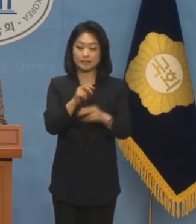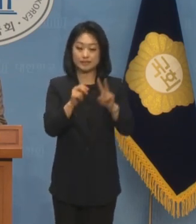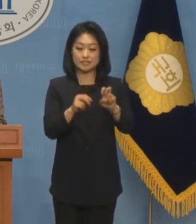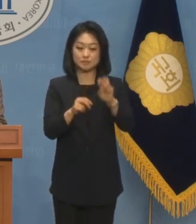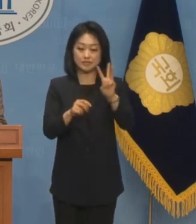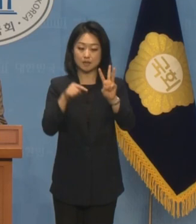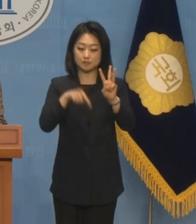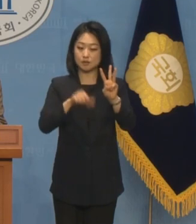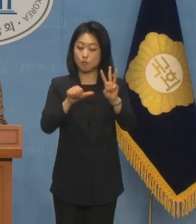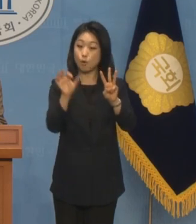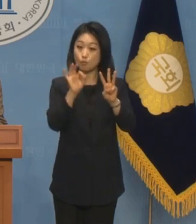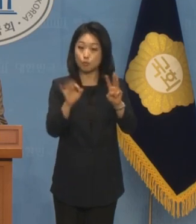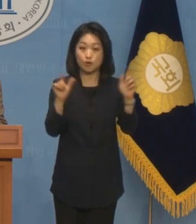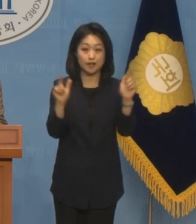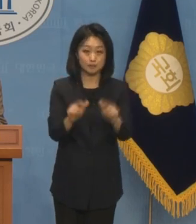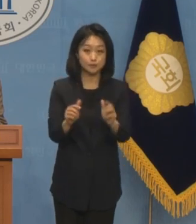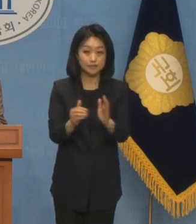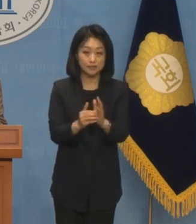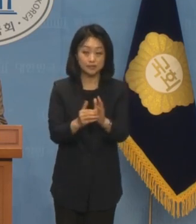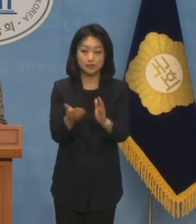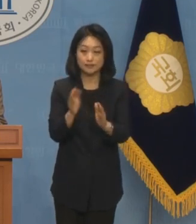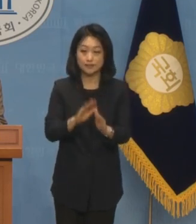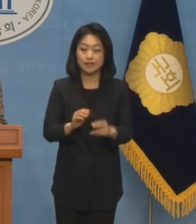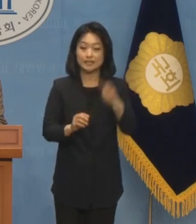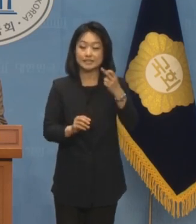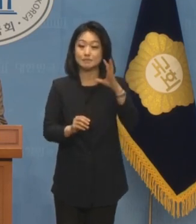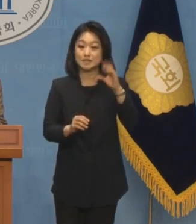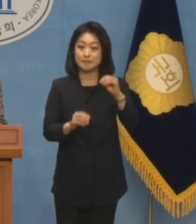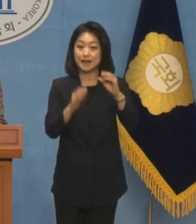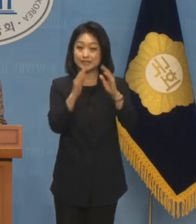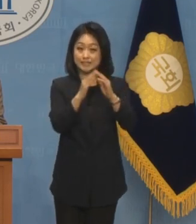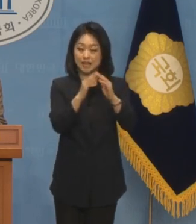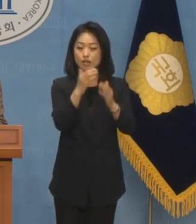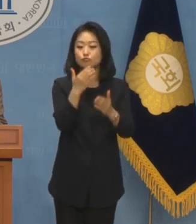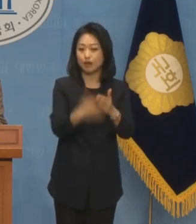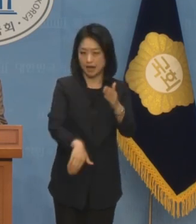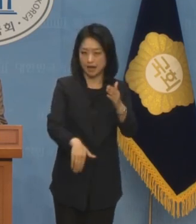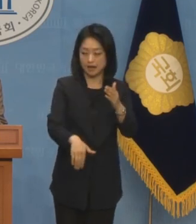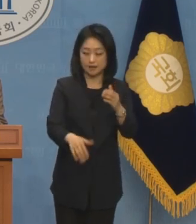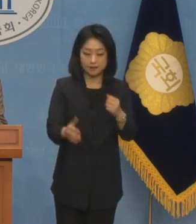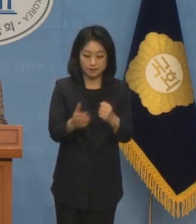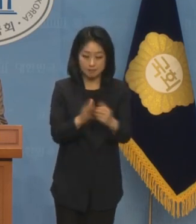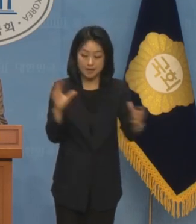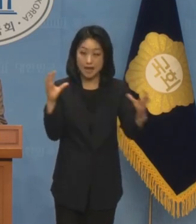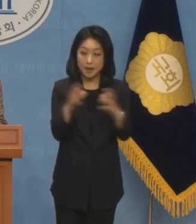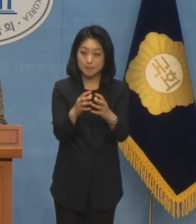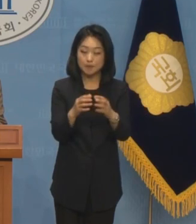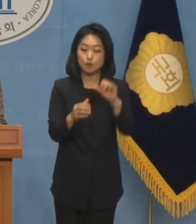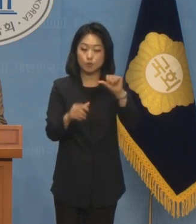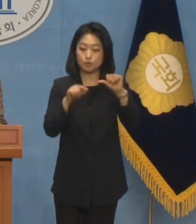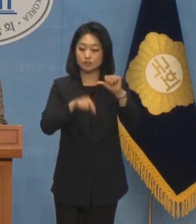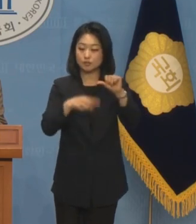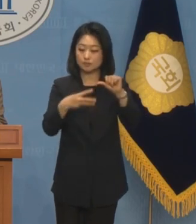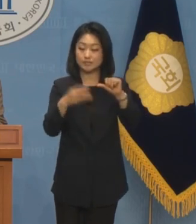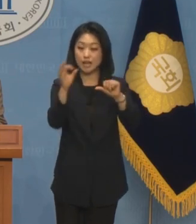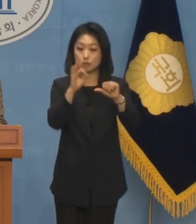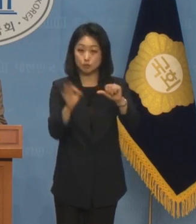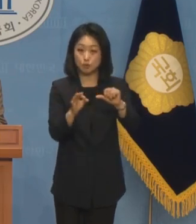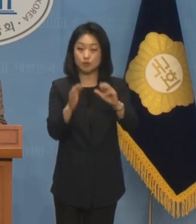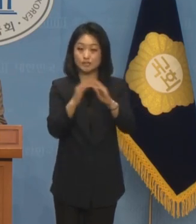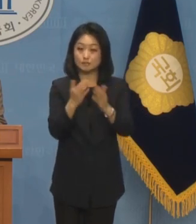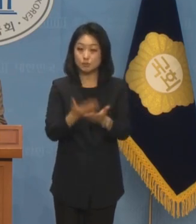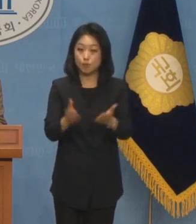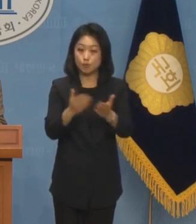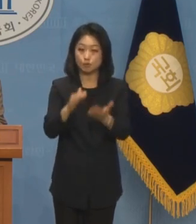감소했다고 발표를 했는데 12만 채 누락된 것을 포함하니 오히려 5.4% 증가한 것으로